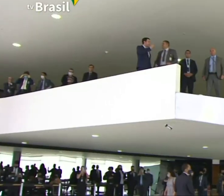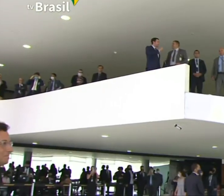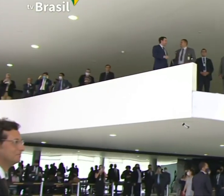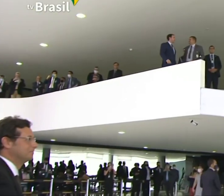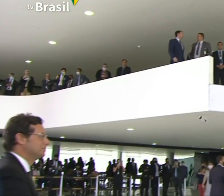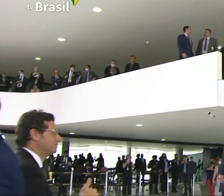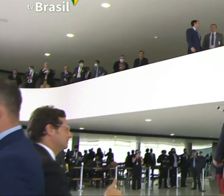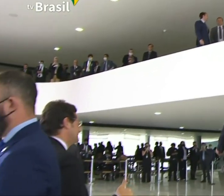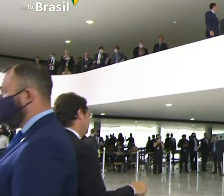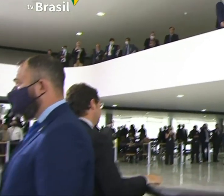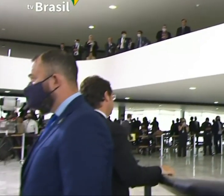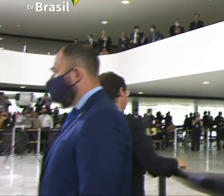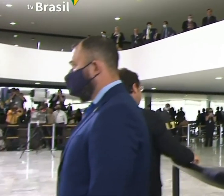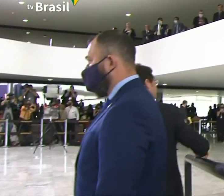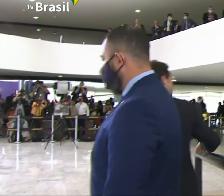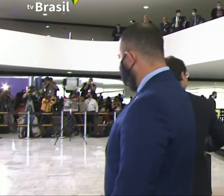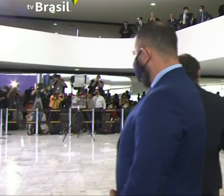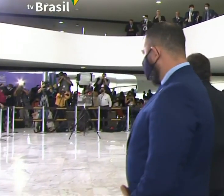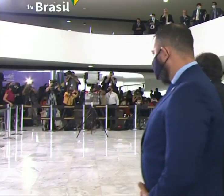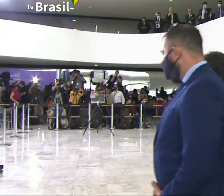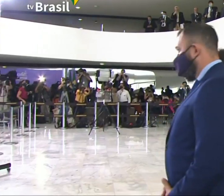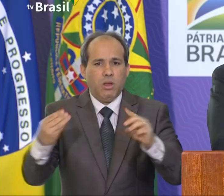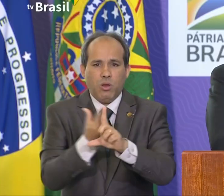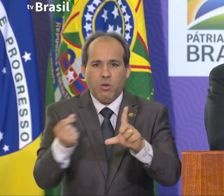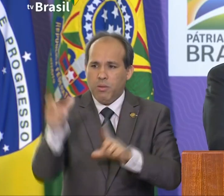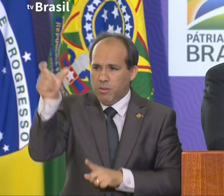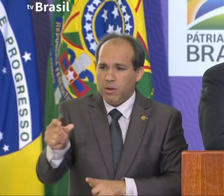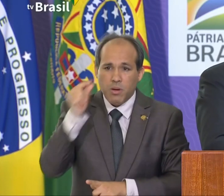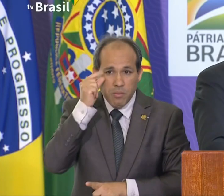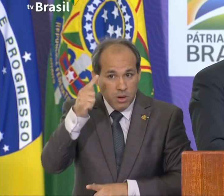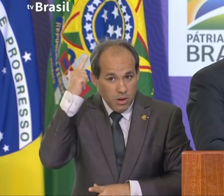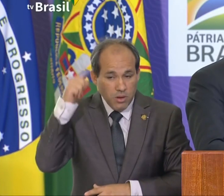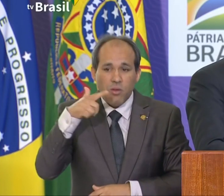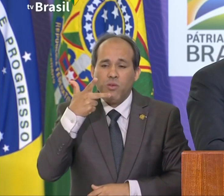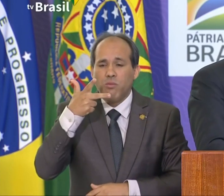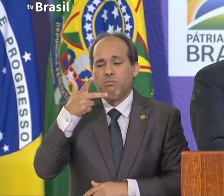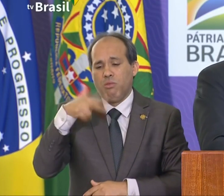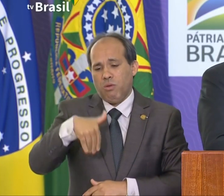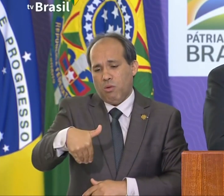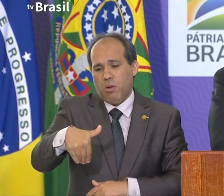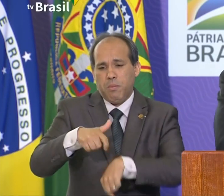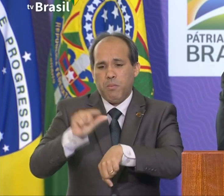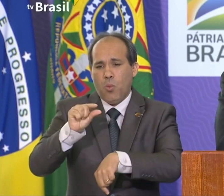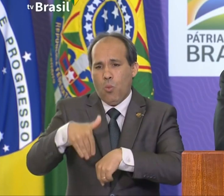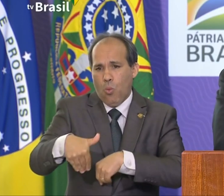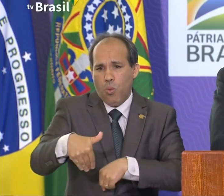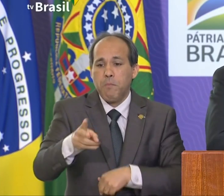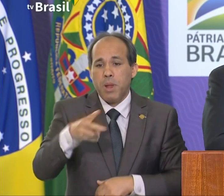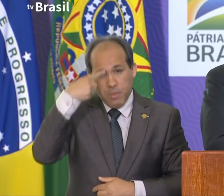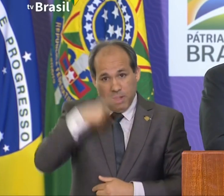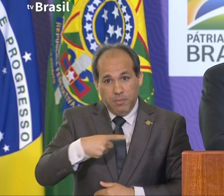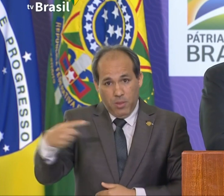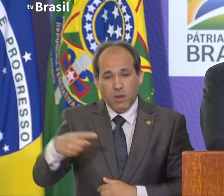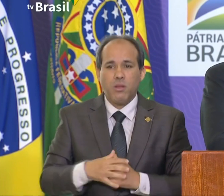para conter a pandemia de coronavírus. Que nos próximos dias, com toda certeza, ainda nesta semana,